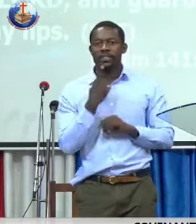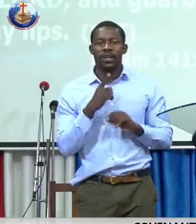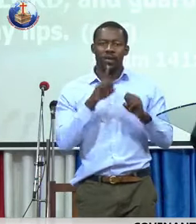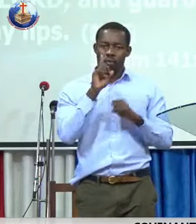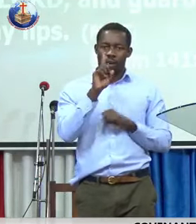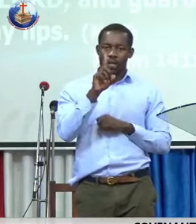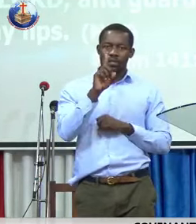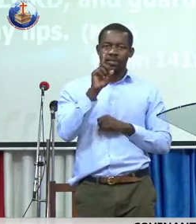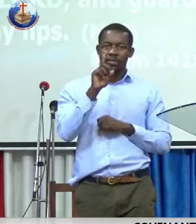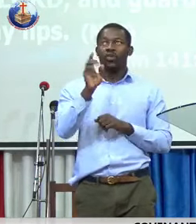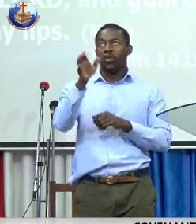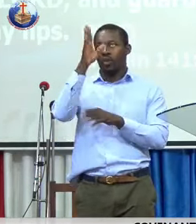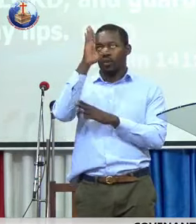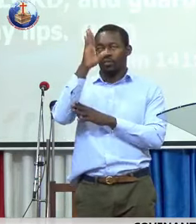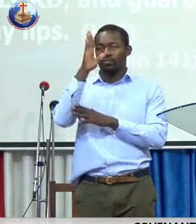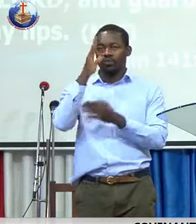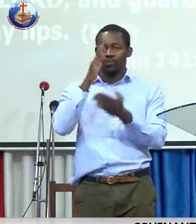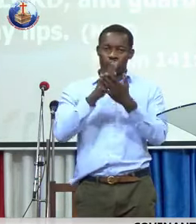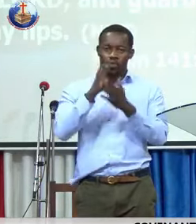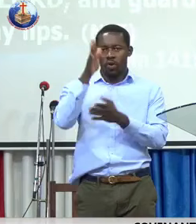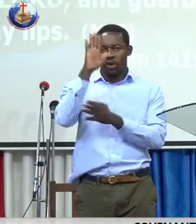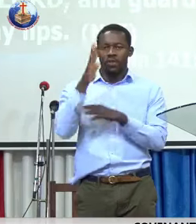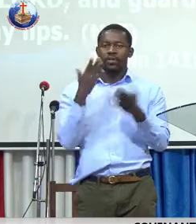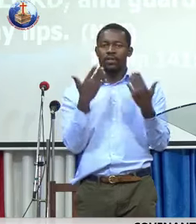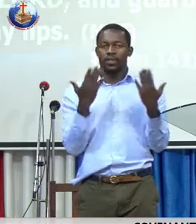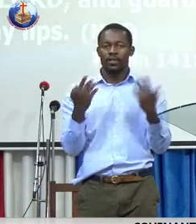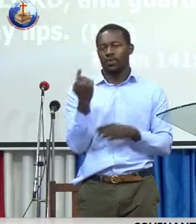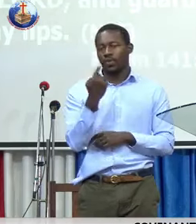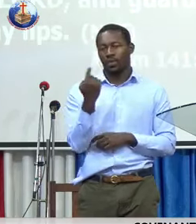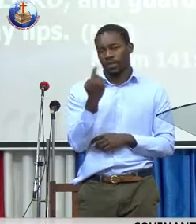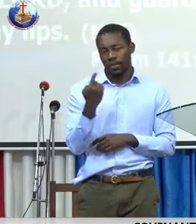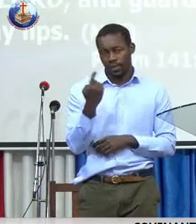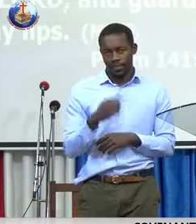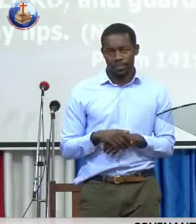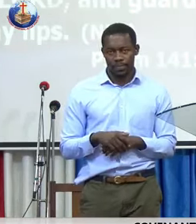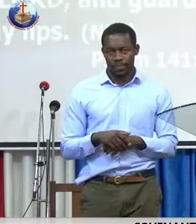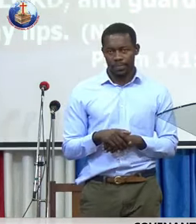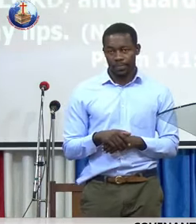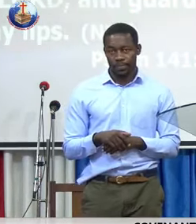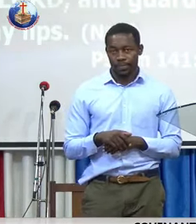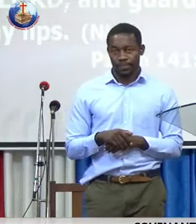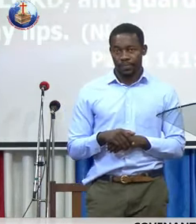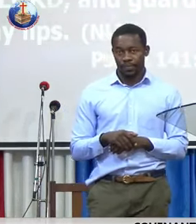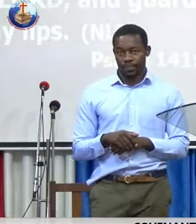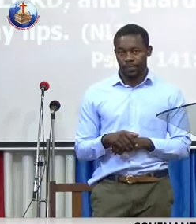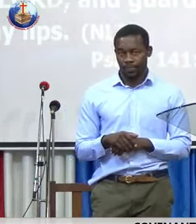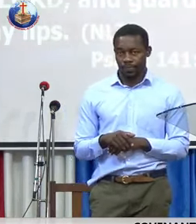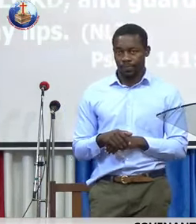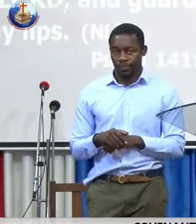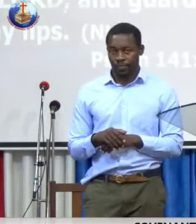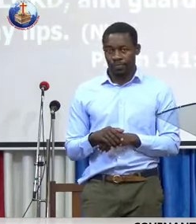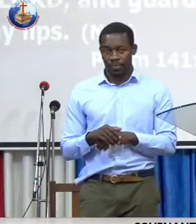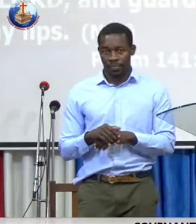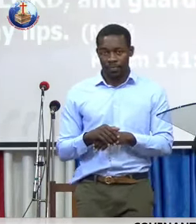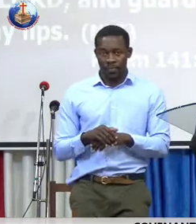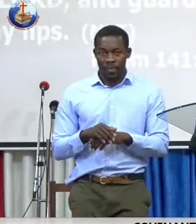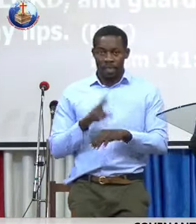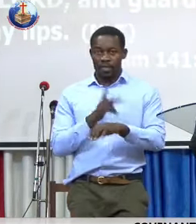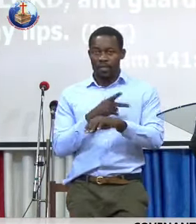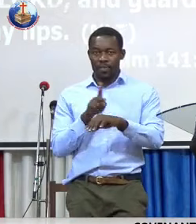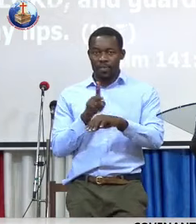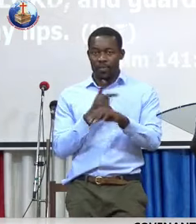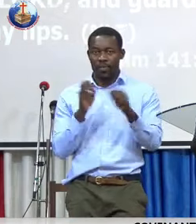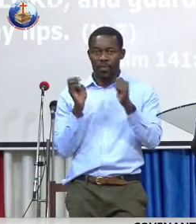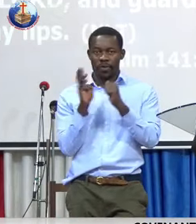and the things of God. Tamanio letu la ndani linafaa kuwa ni Mungu na vitu vya Mungu. That is Psalm 42 verse 1. Hiyo ni Zaburi